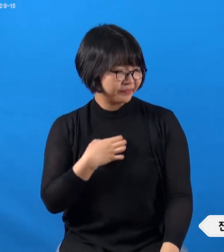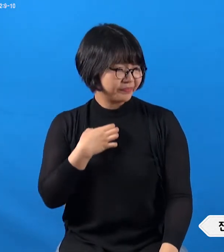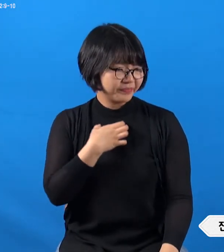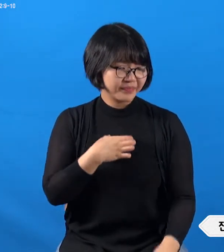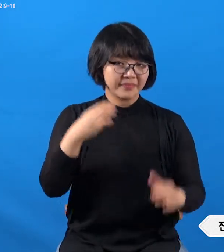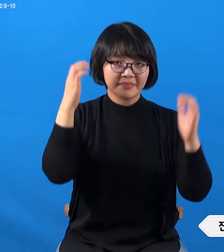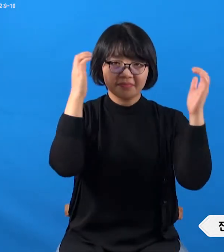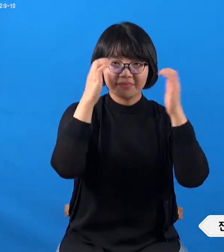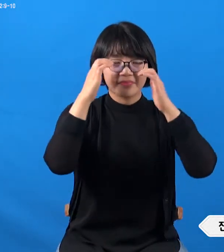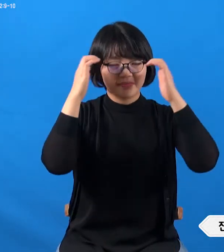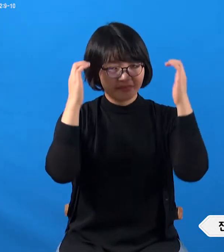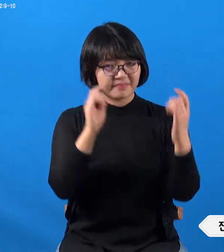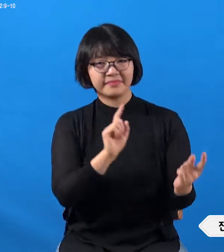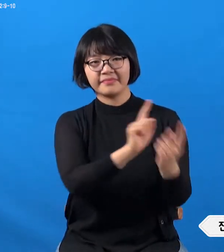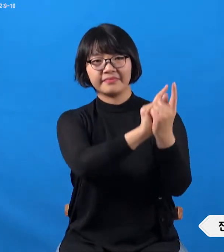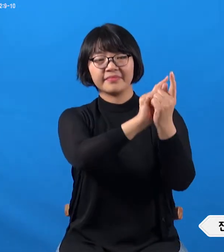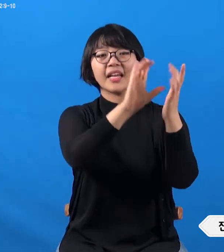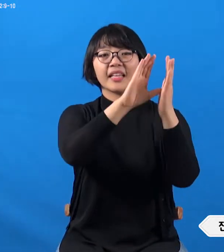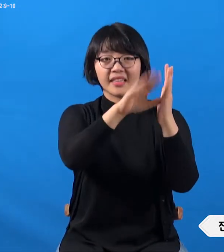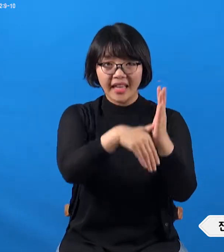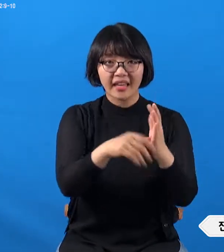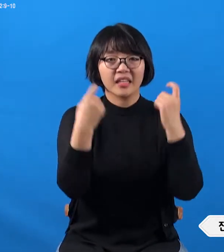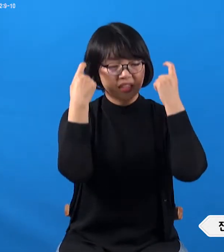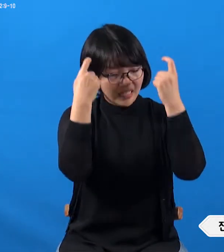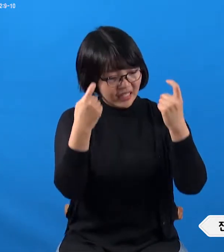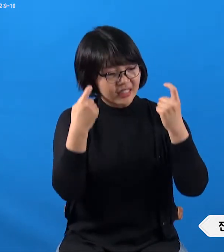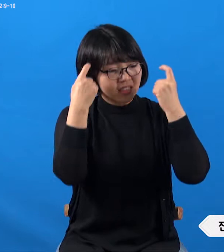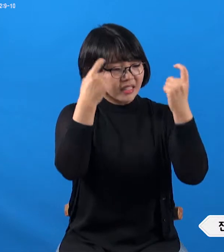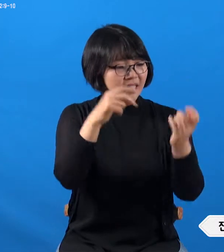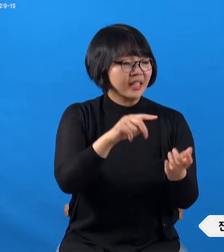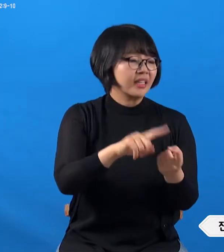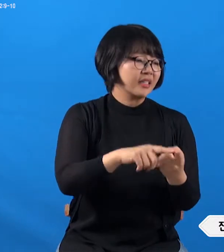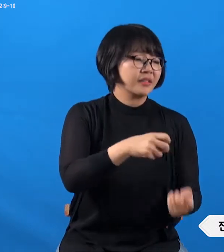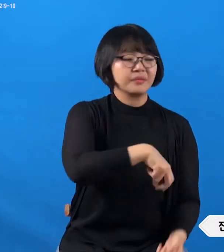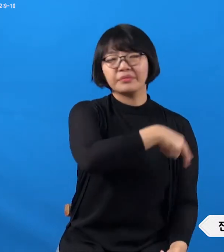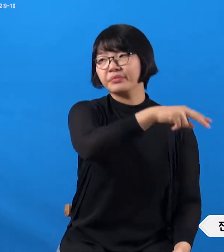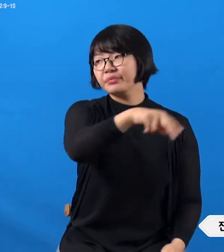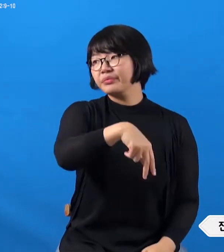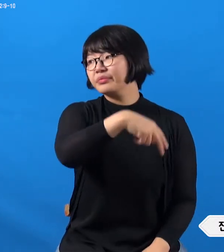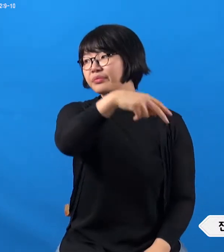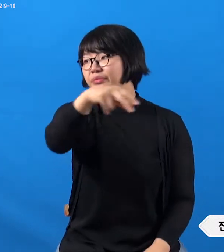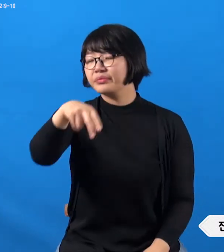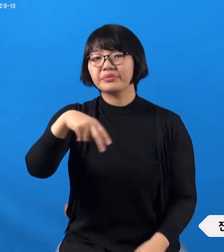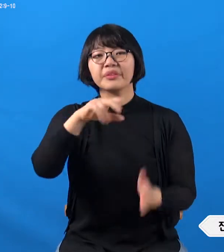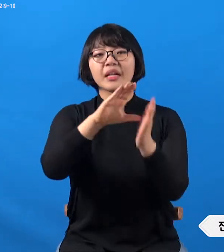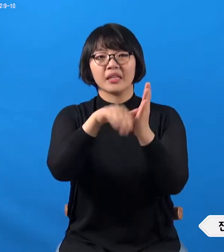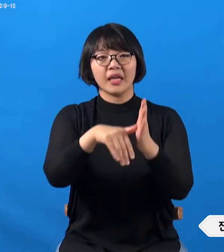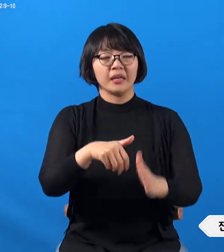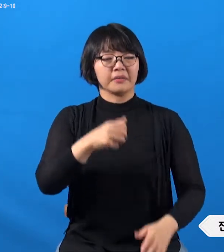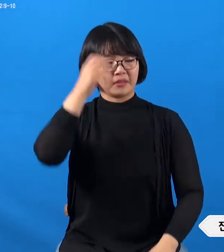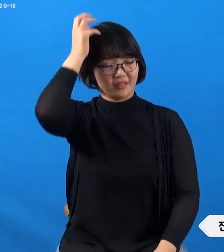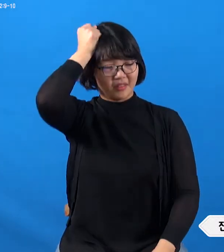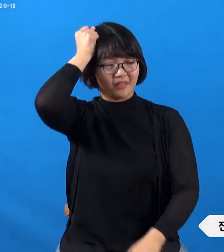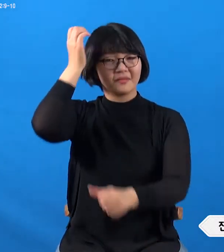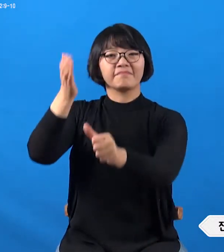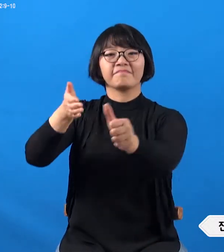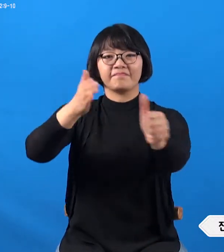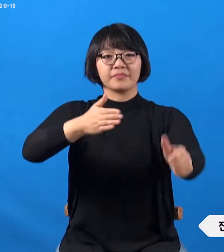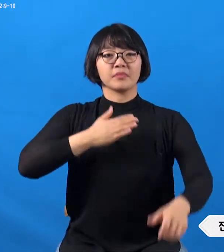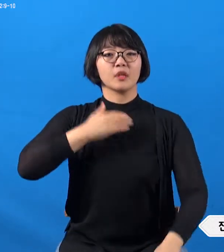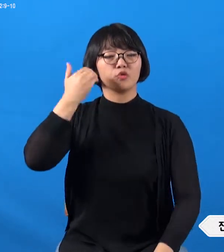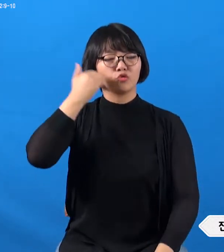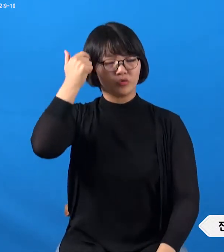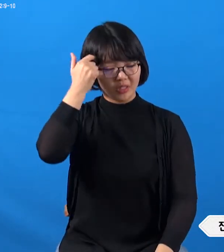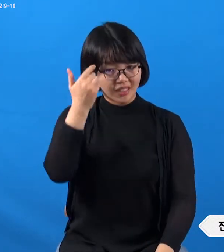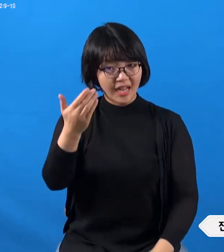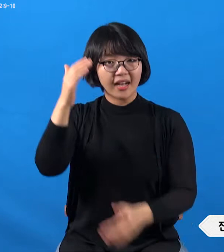가운데, 고난의 길이 있는 가운데, 나그네의 삶 가운데 잊지 말아야 할 나는 누구인가? 하나님의